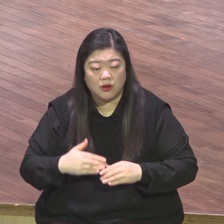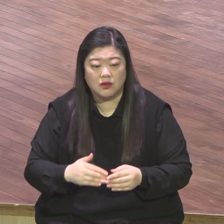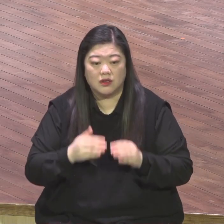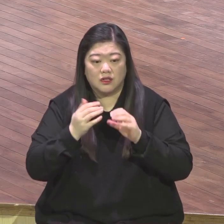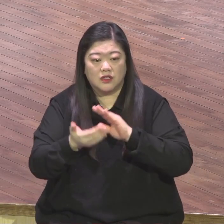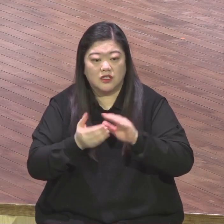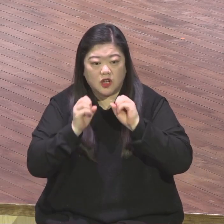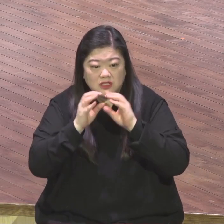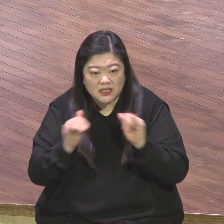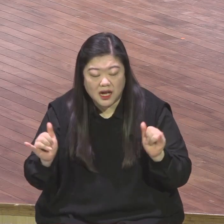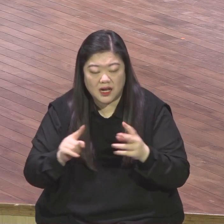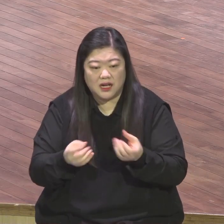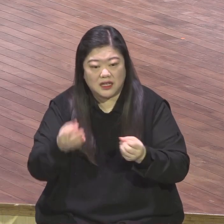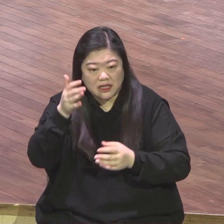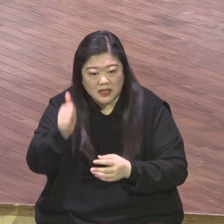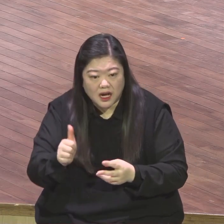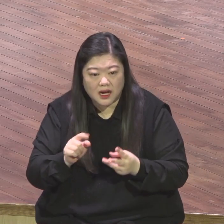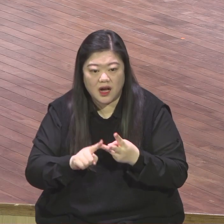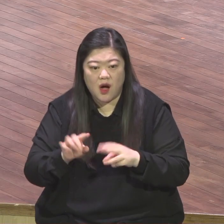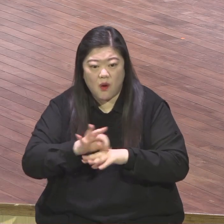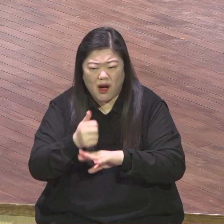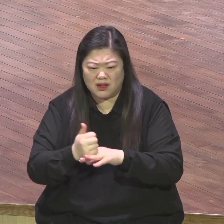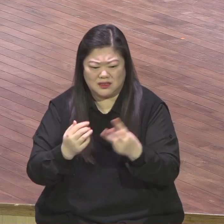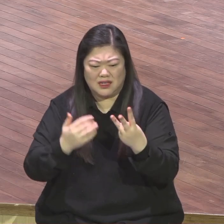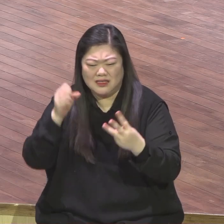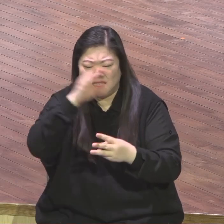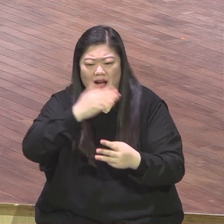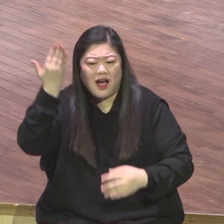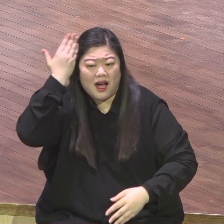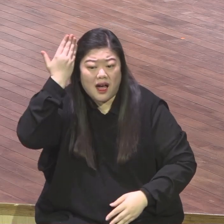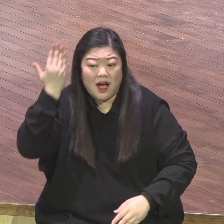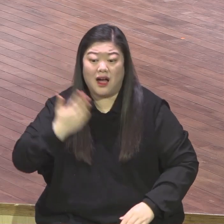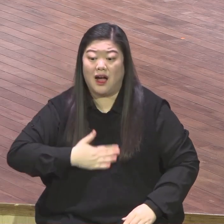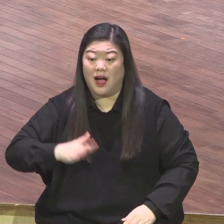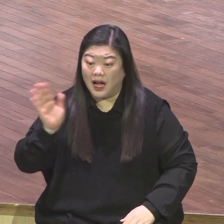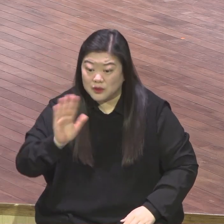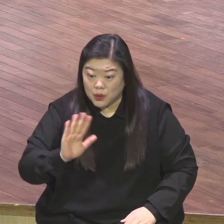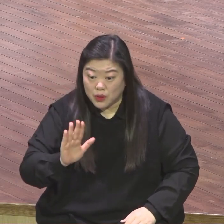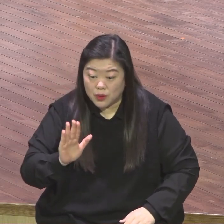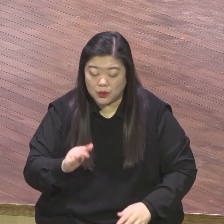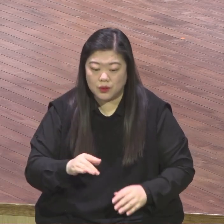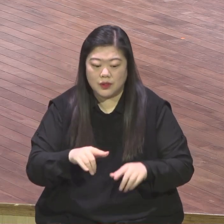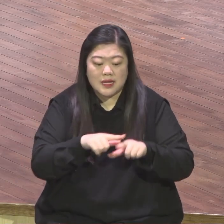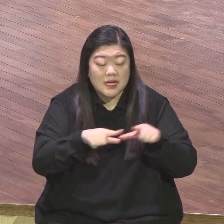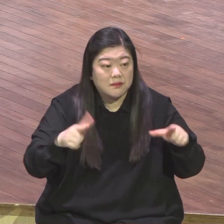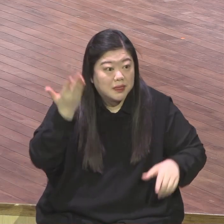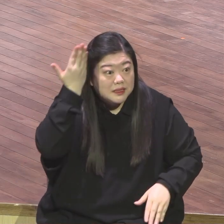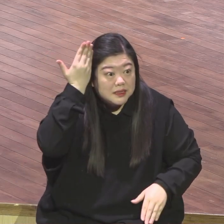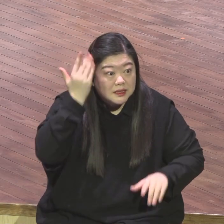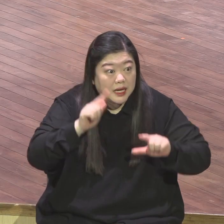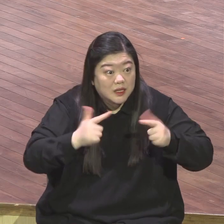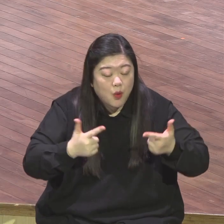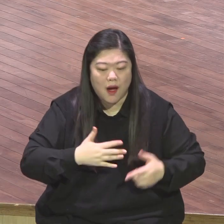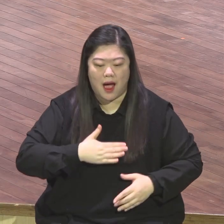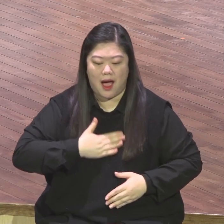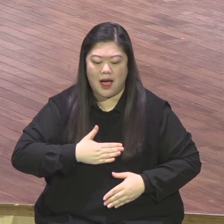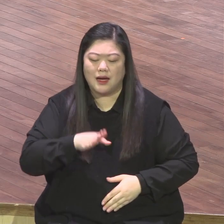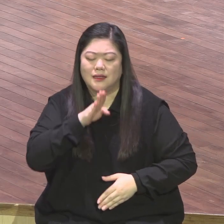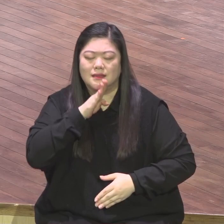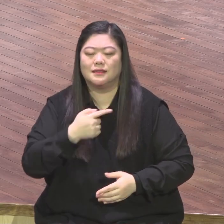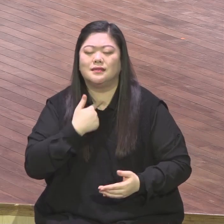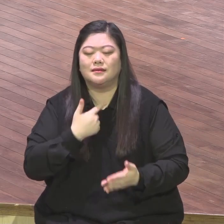이 안다 말은 히브리 말로 야다라는데 야다 말은 체험적 지식을 말한다. 체험적 지식.